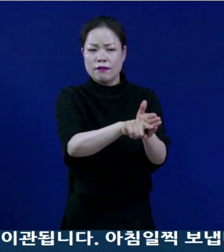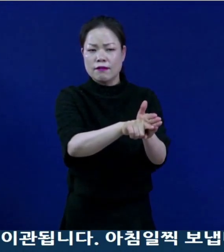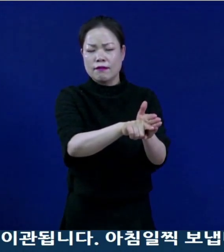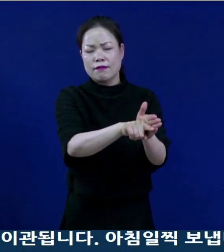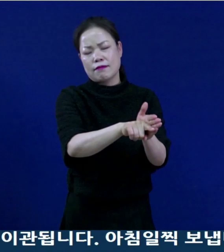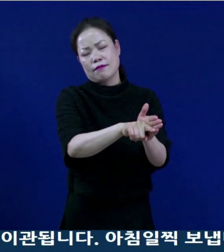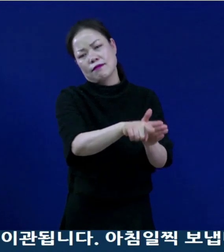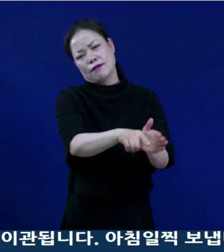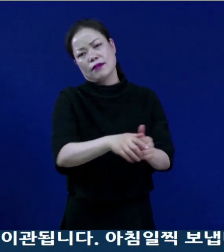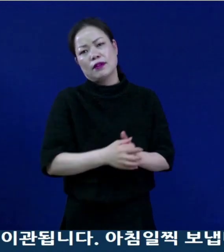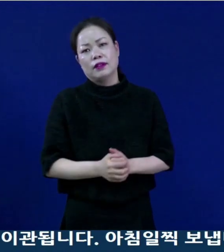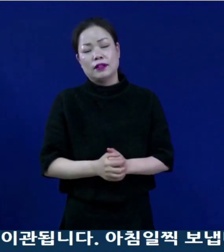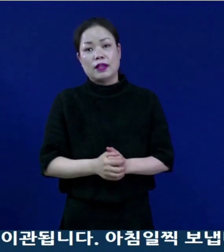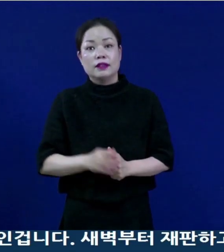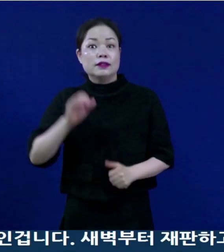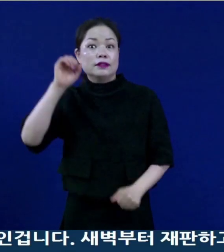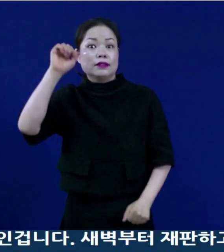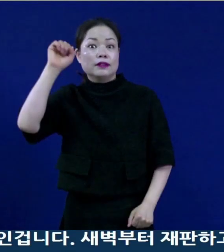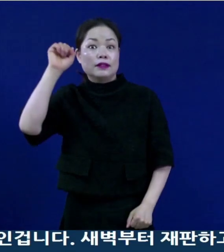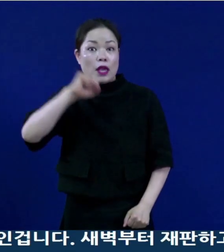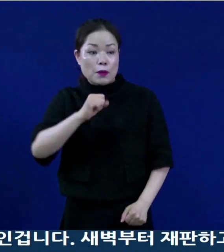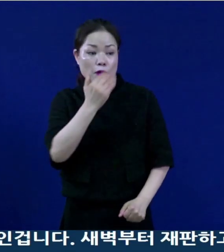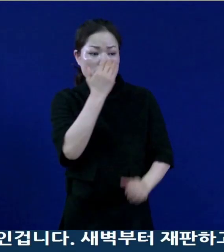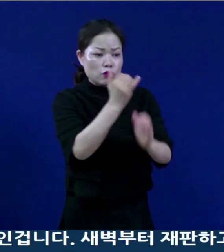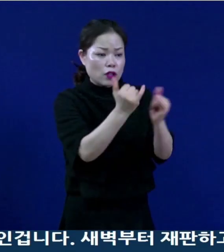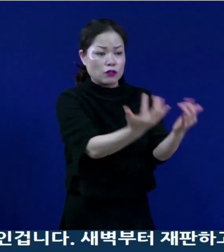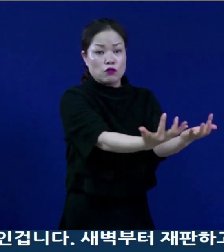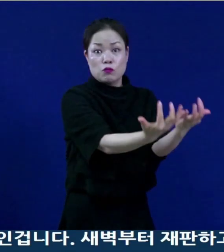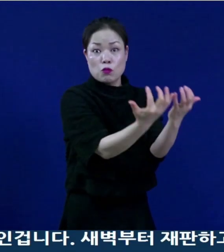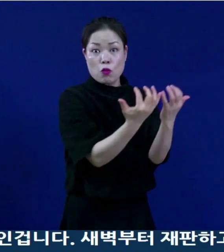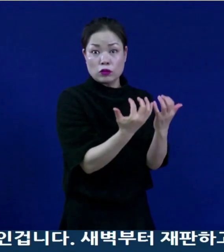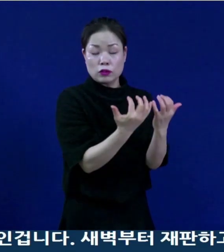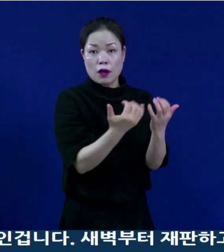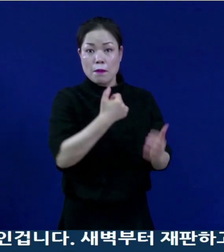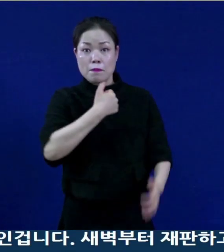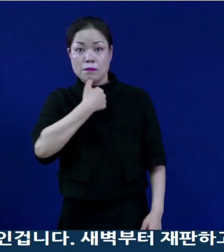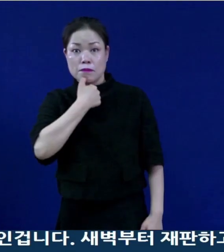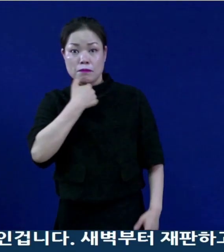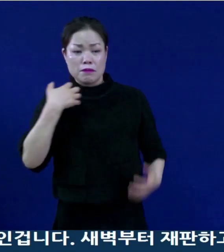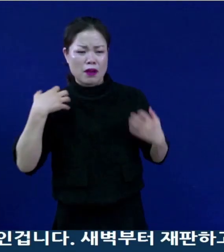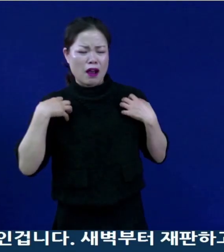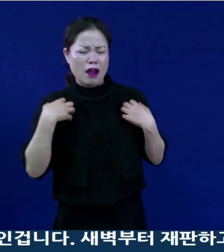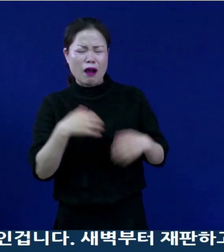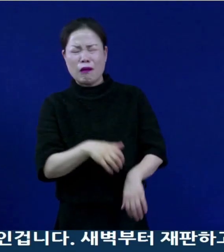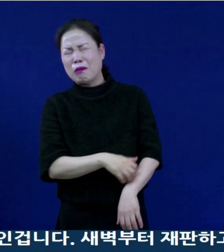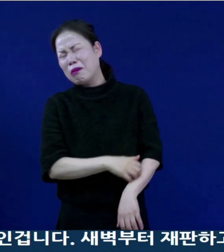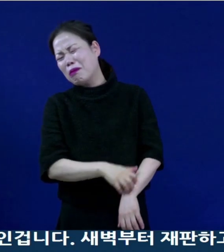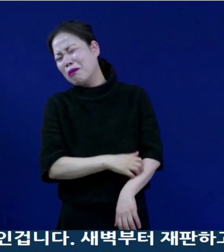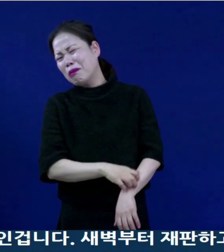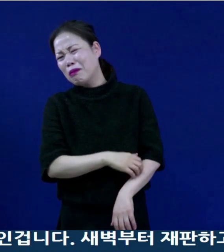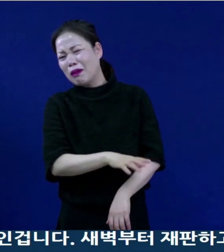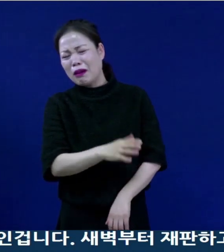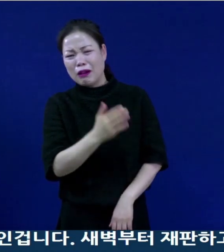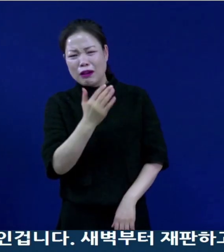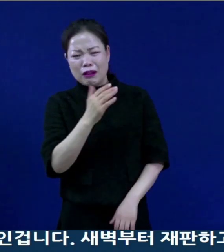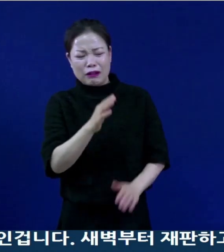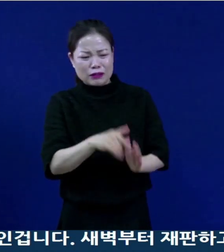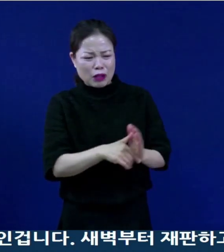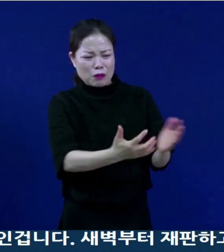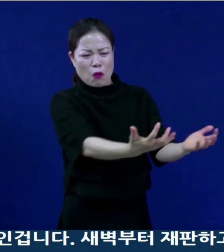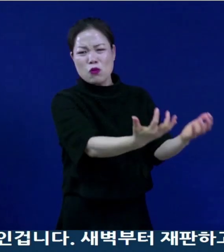치르고 있는 겁니다. 새벽에 유대인들이 몰려오니까 빌라도가 또 귀찮아졌습니다. 유대인들은 때만